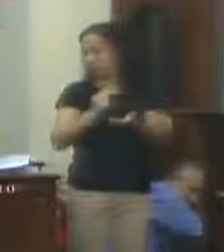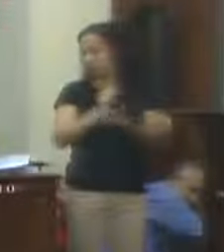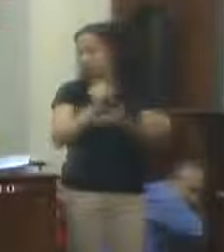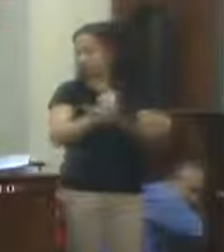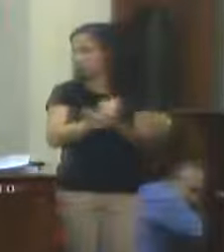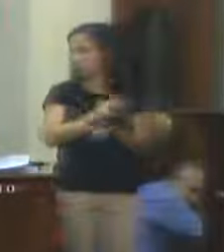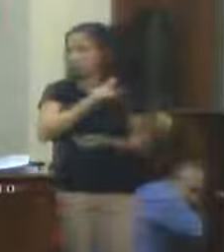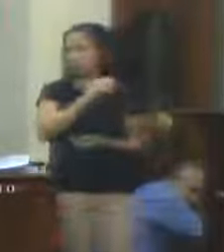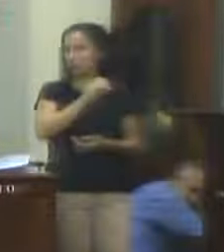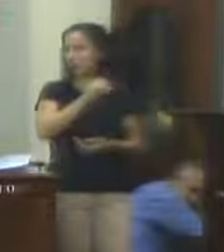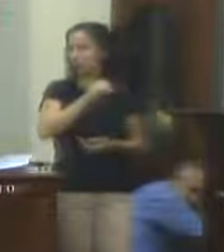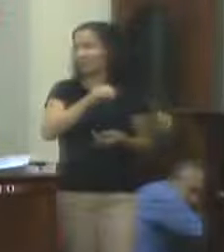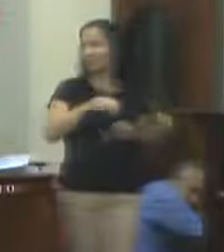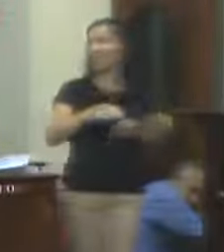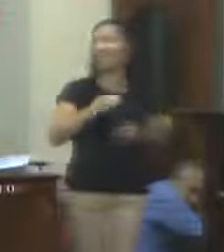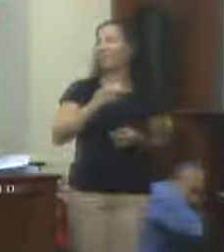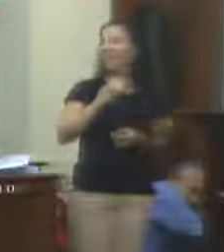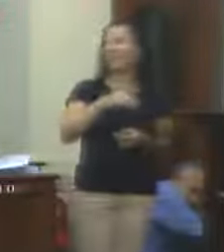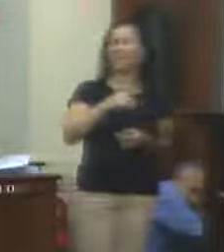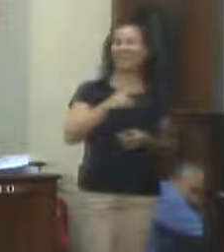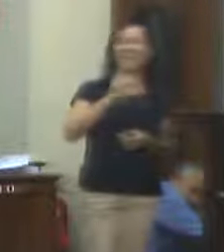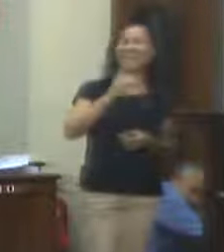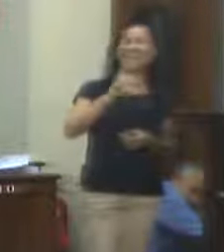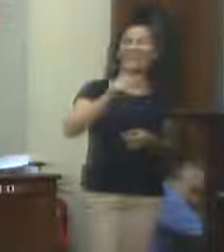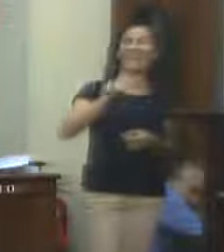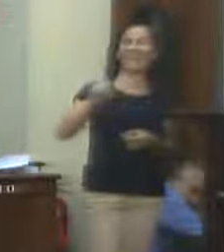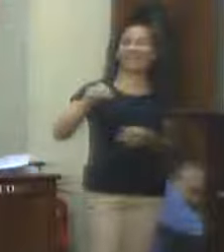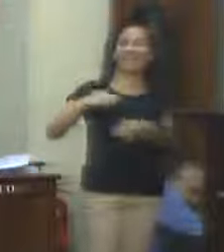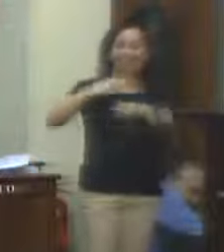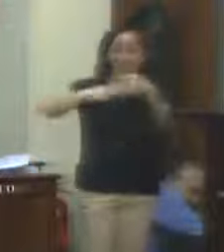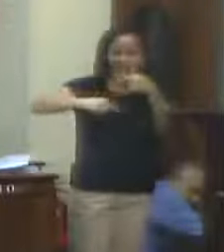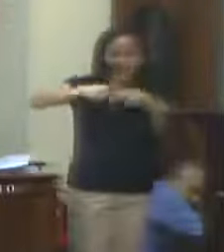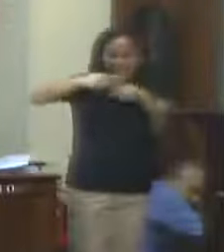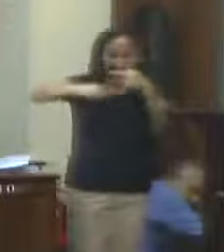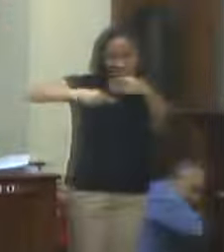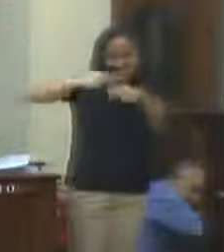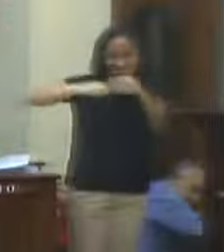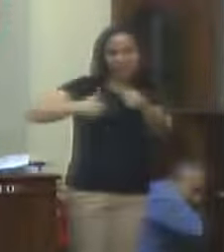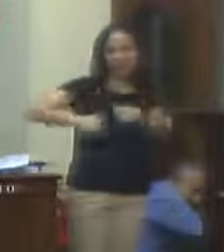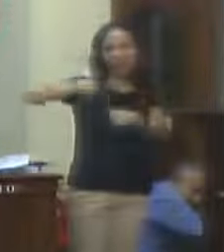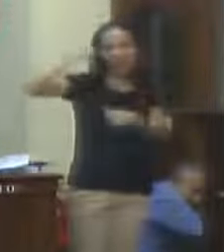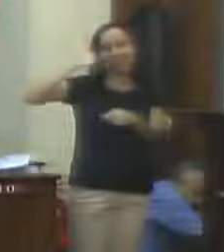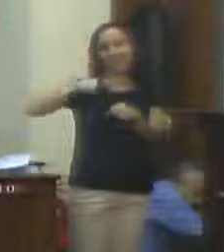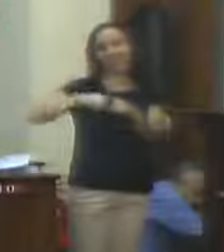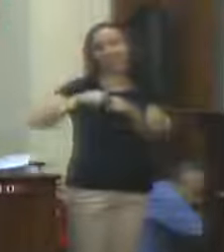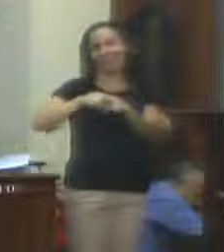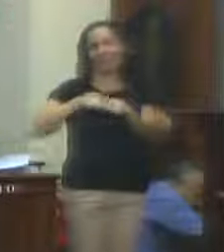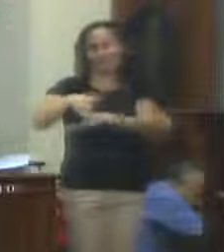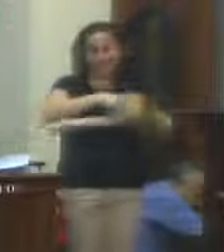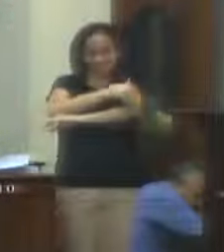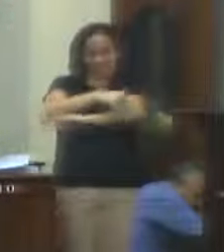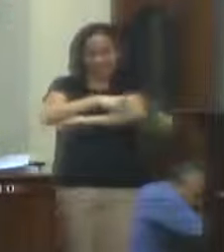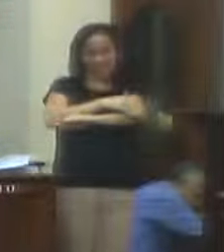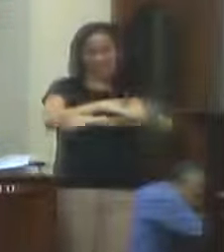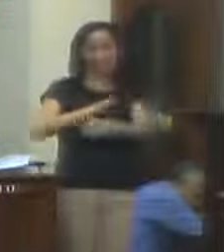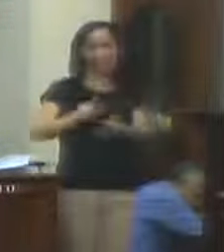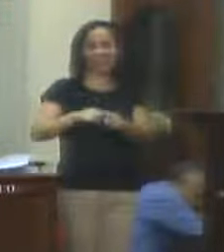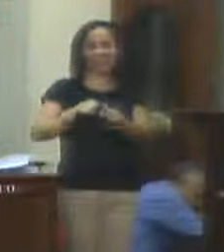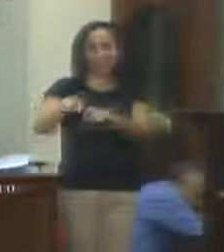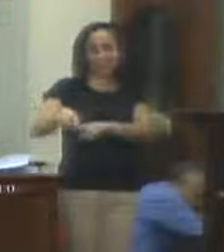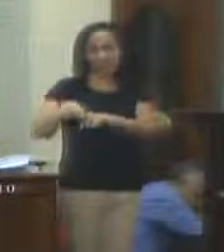rolo compressor. Justificativa. O rolo compactador seria utilizado na forma das ruas e estradas